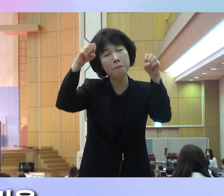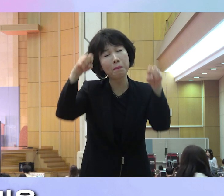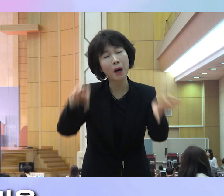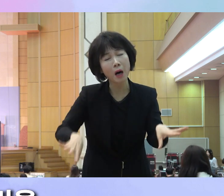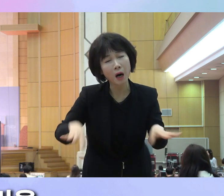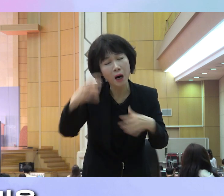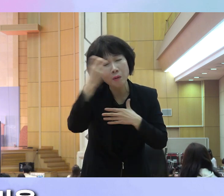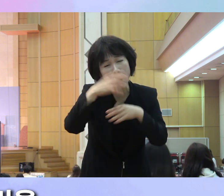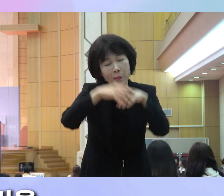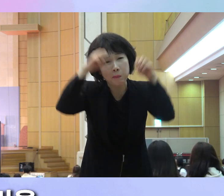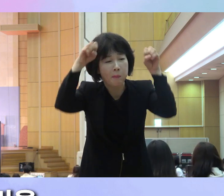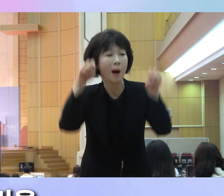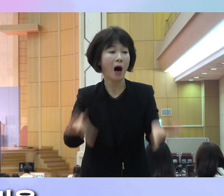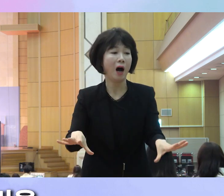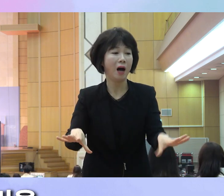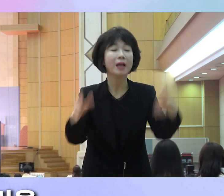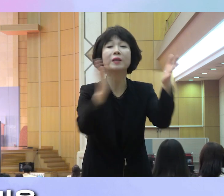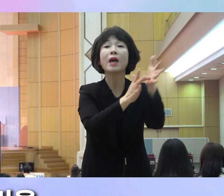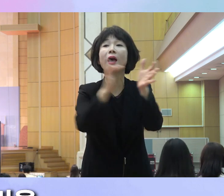헛되이 지키네.